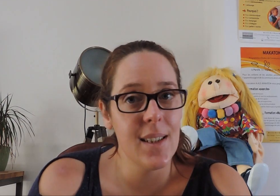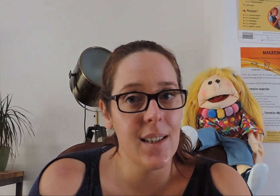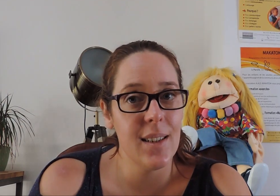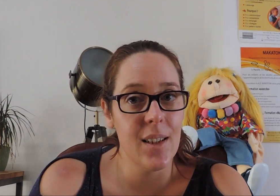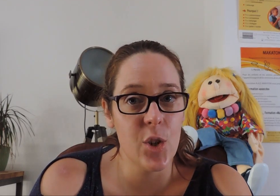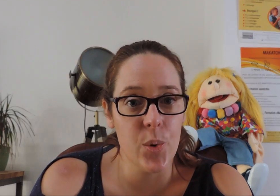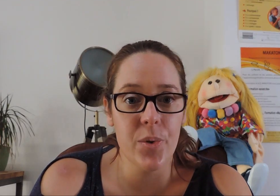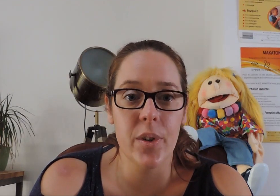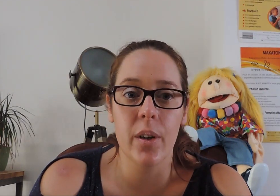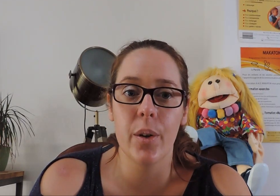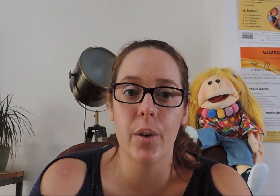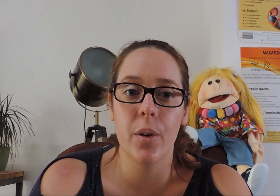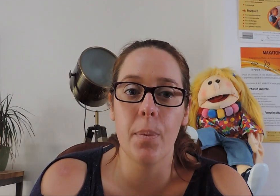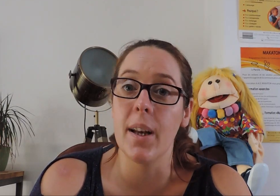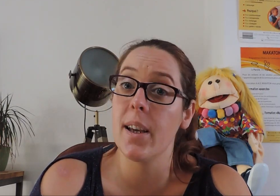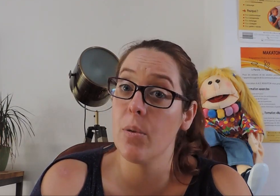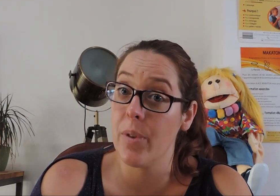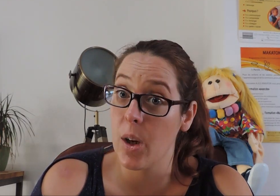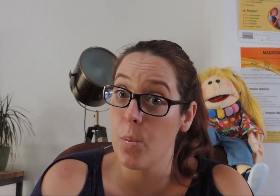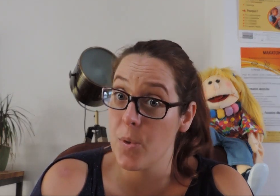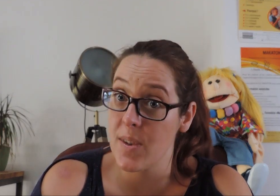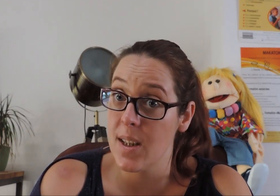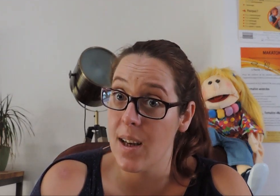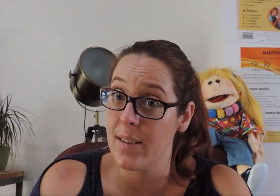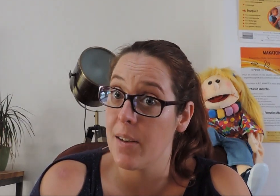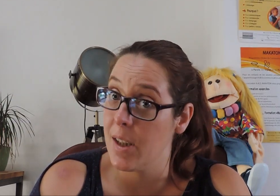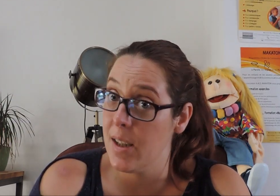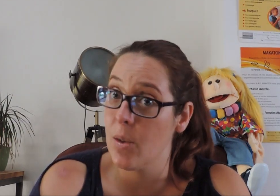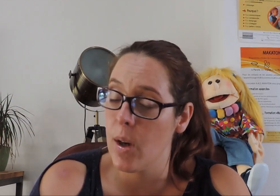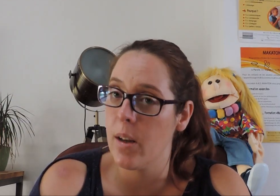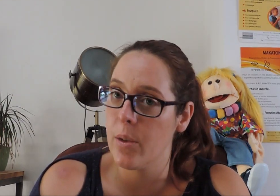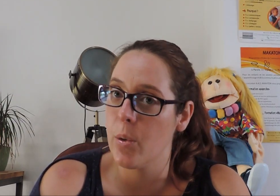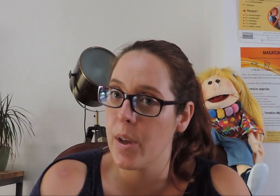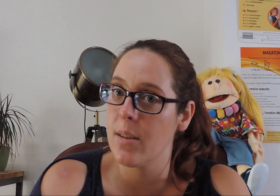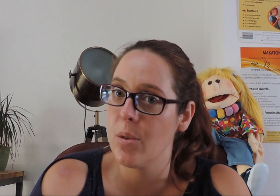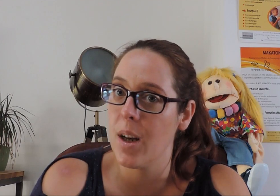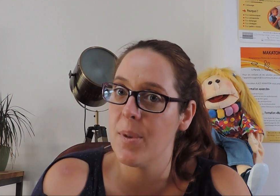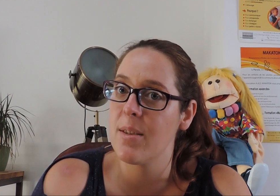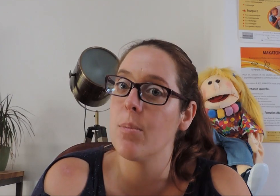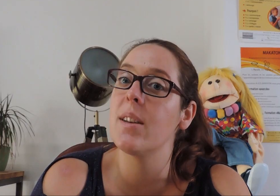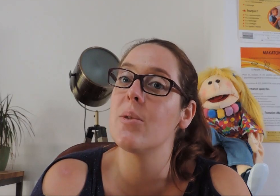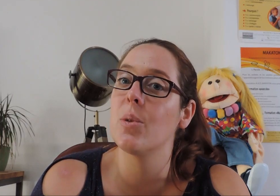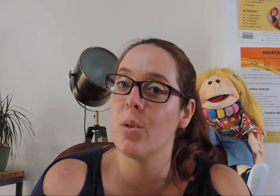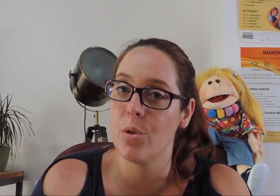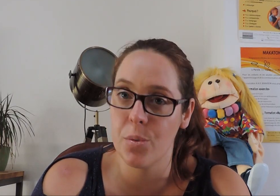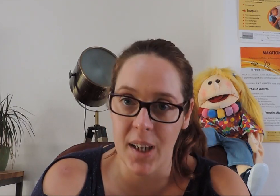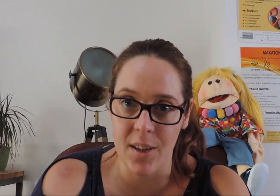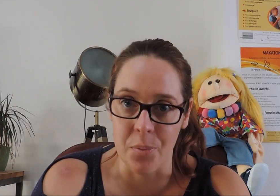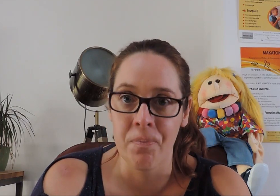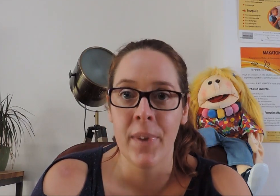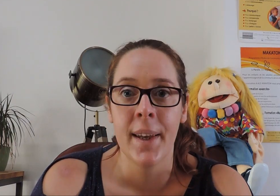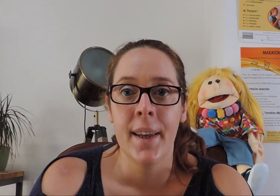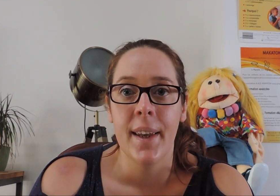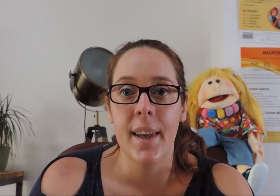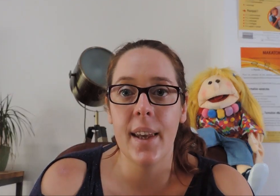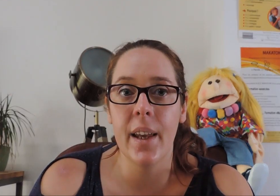c'est des choses euh par lesquelles on va commencer à travailler dans le cadre de la mise en place du makaton et